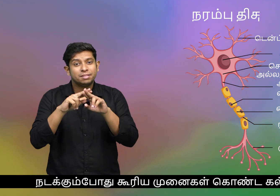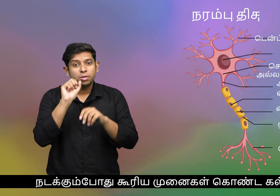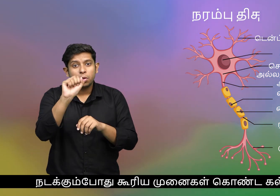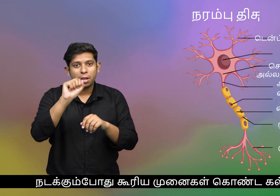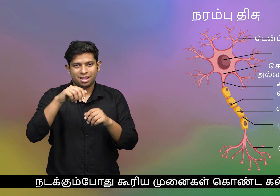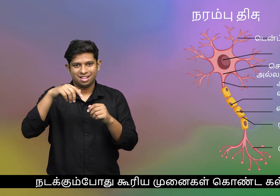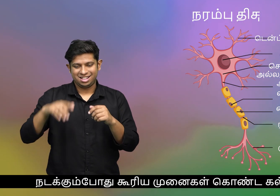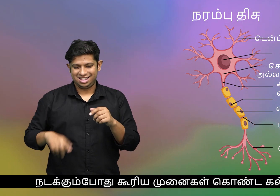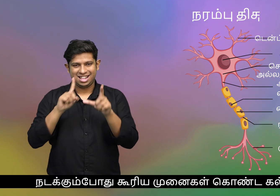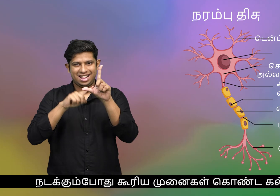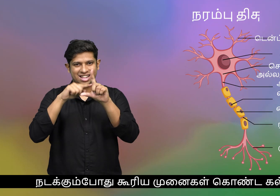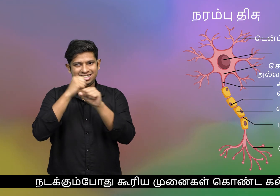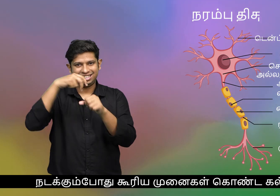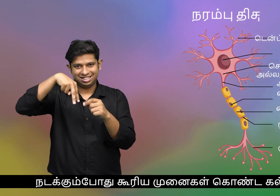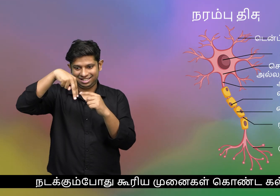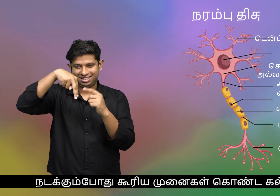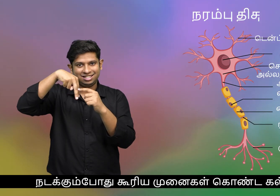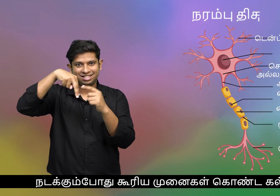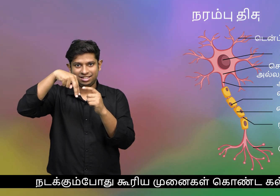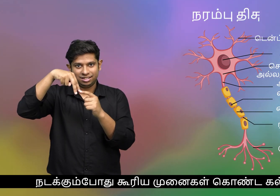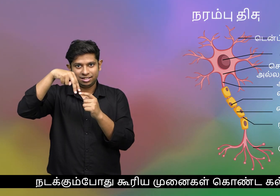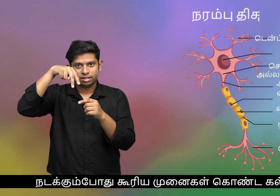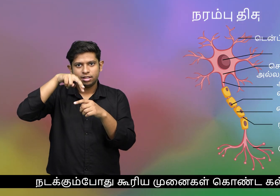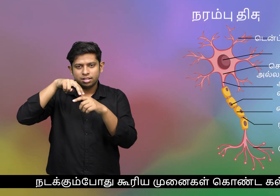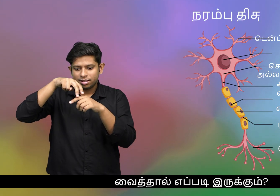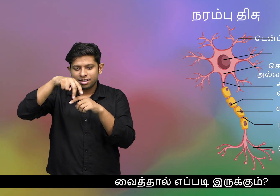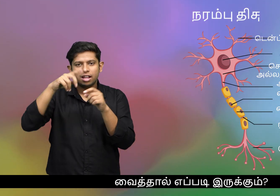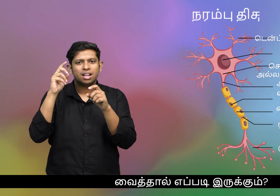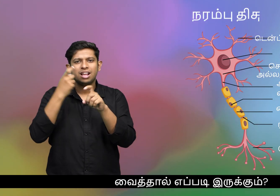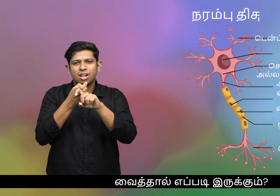நடக்கும்போது கூர்மையான முனைகள் கொண்ட கல்லில் காலை வைத்தால் எப்படி இருக்கும்?